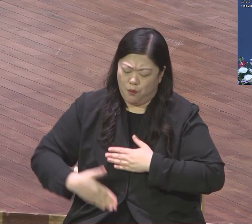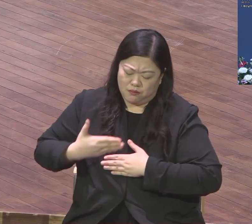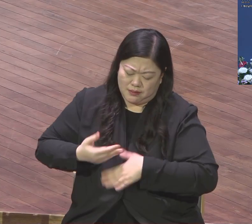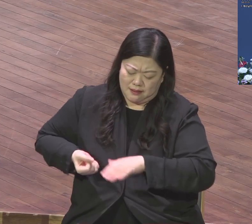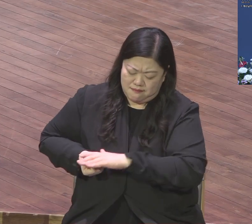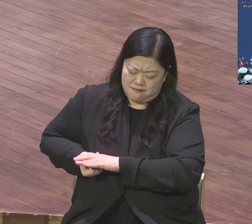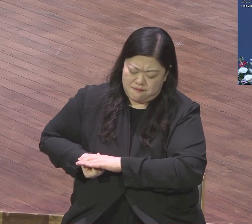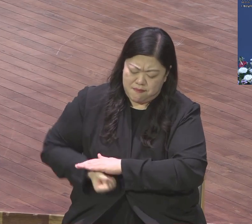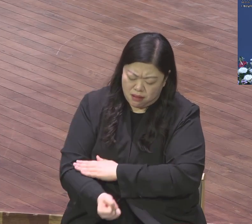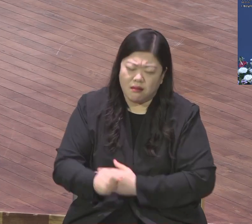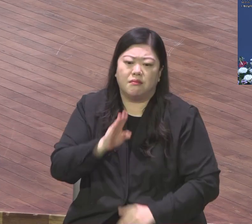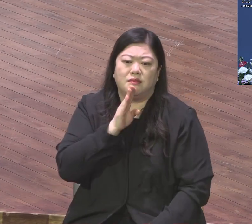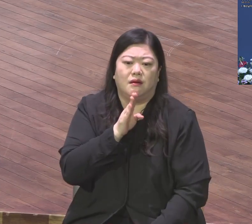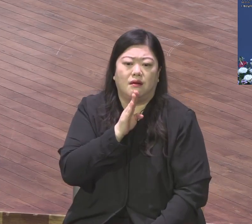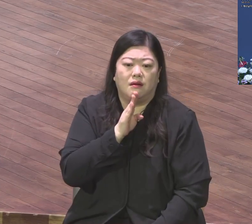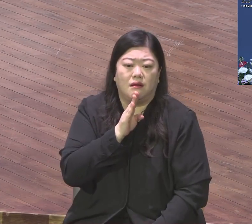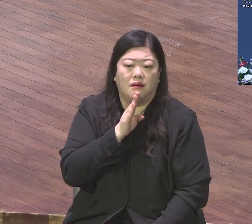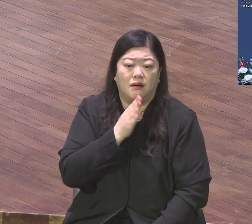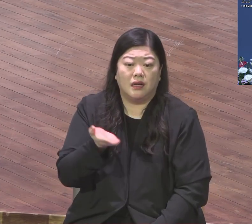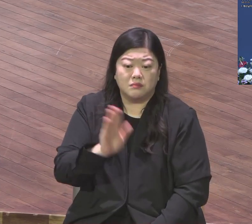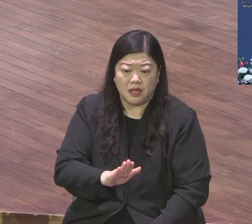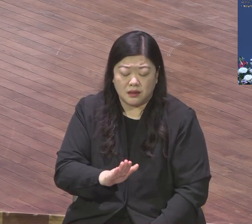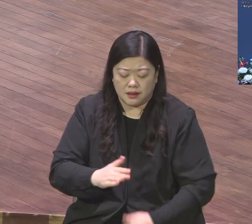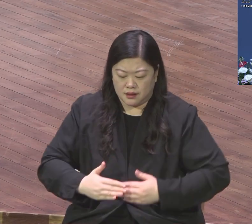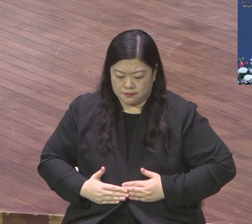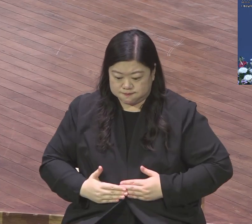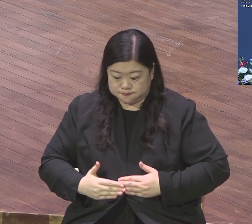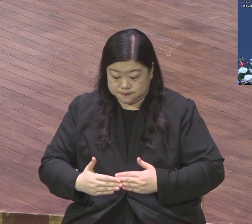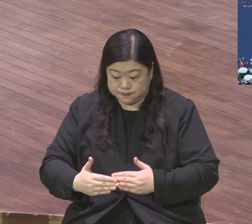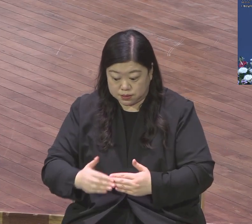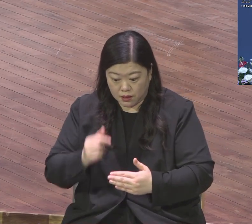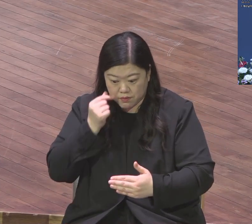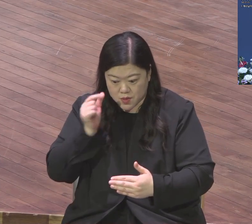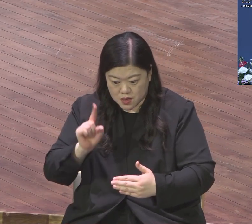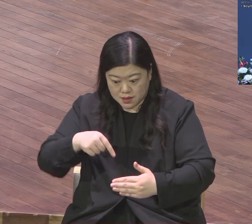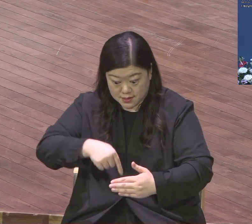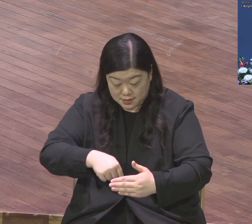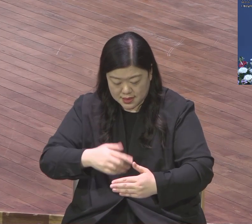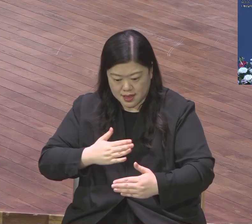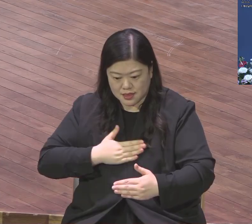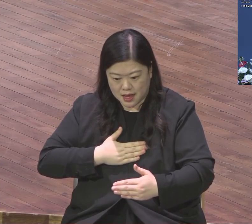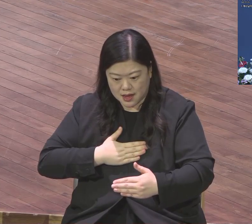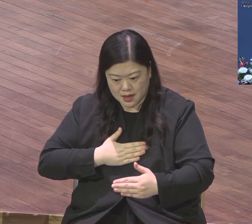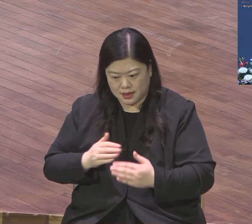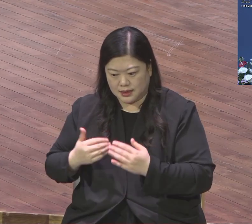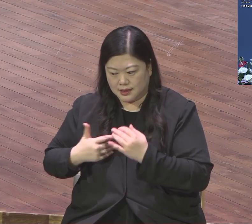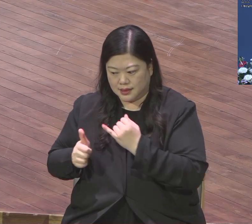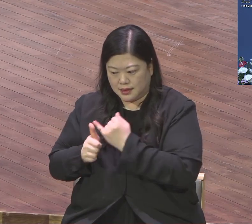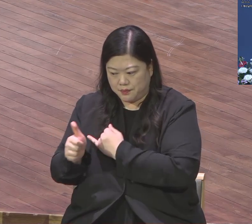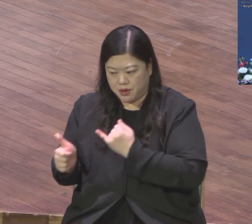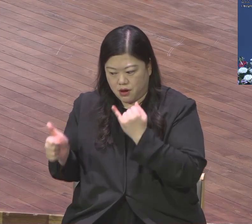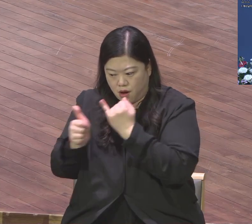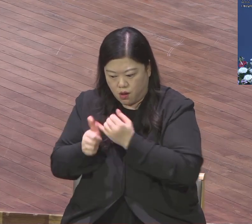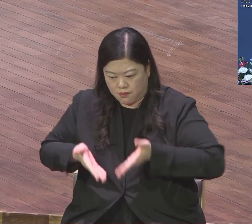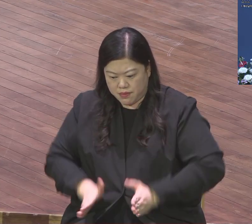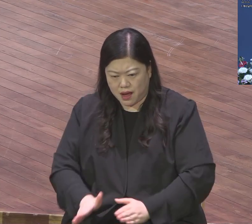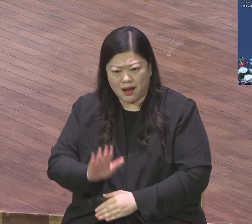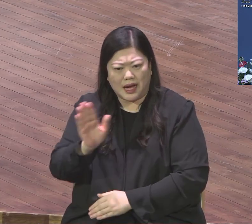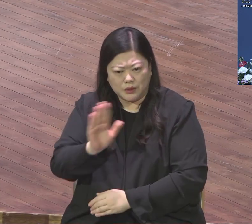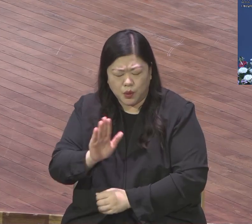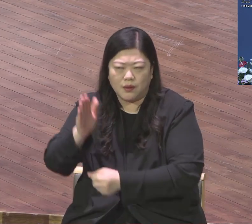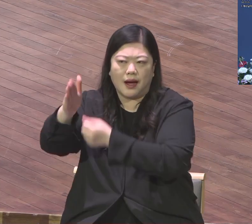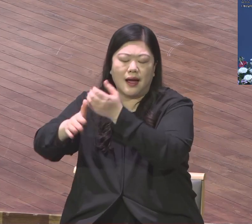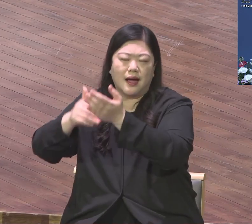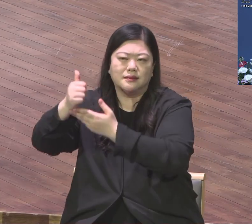통해 오셨지만은 성령으로 잉태된 하나님의 아들이요 그리스도라는 사실을